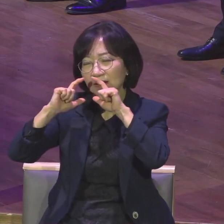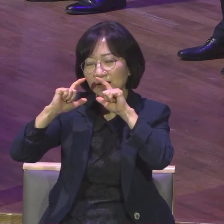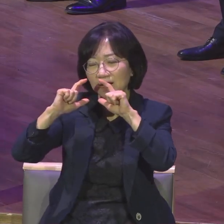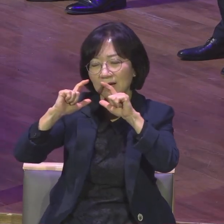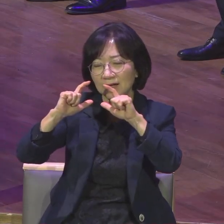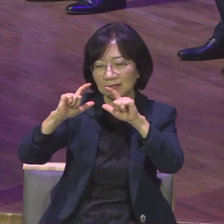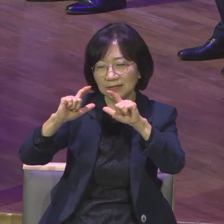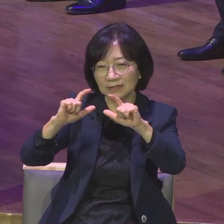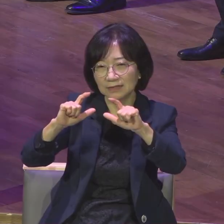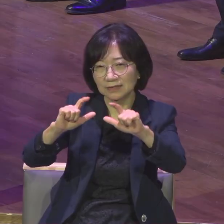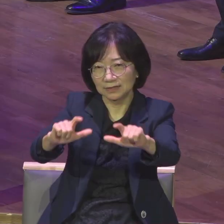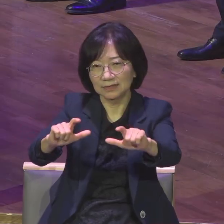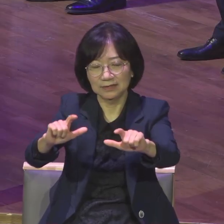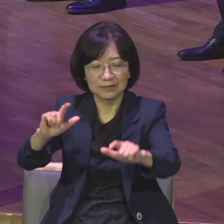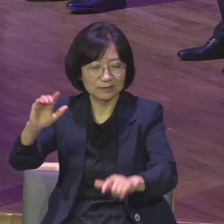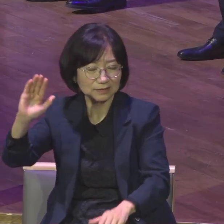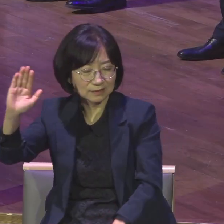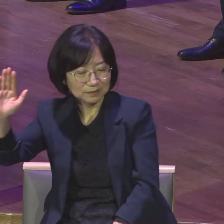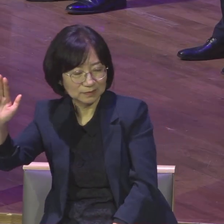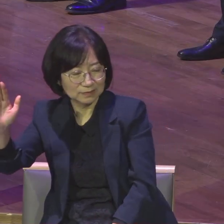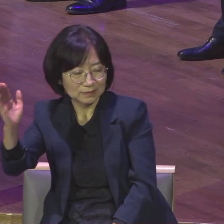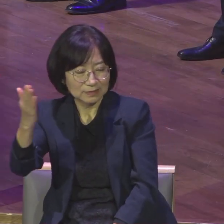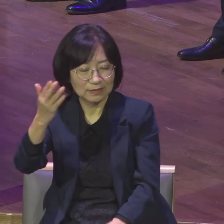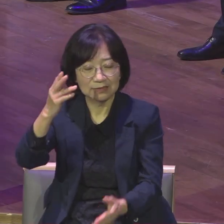선포되야 하리.